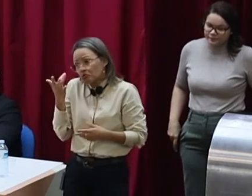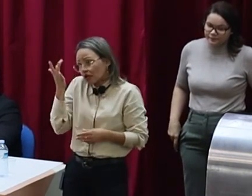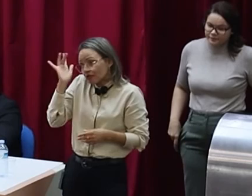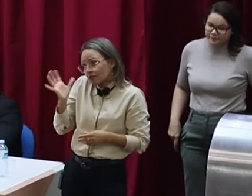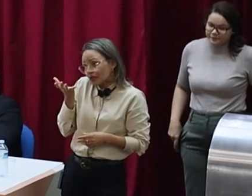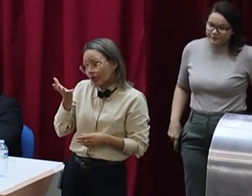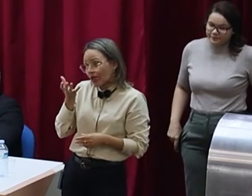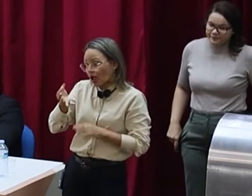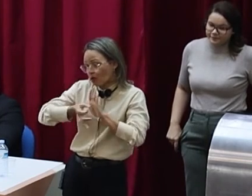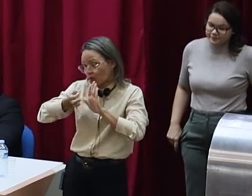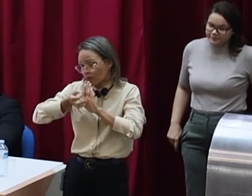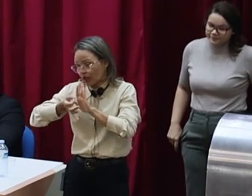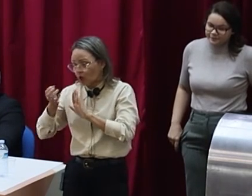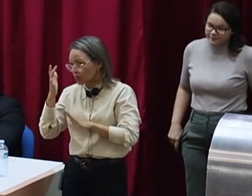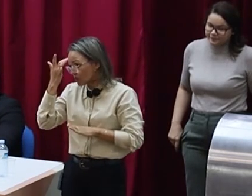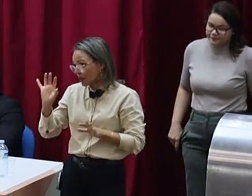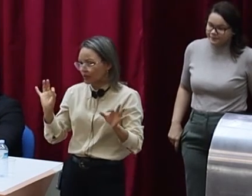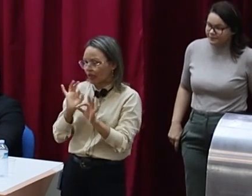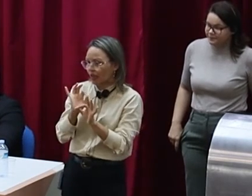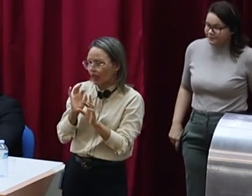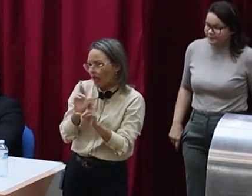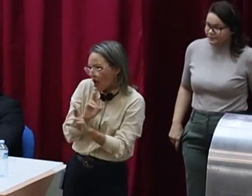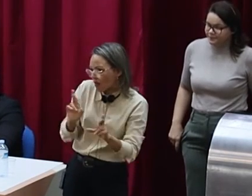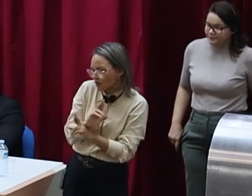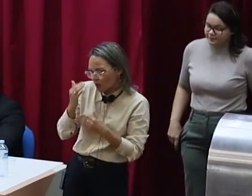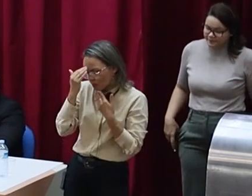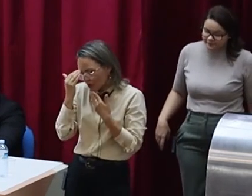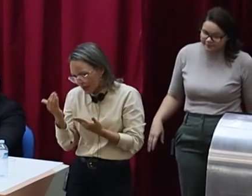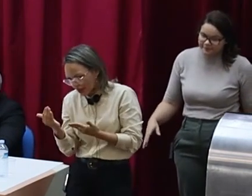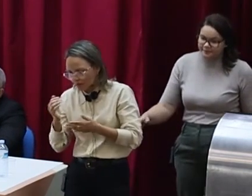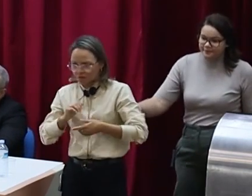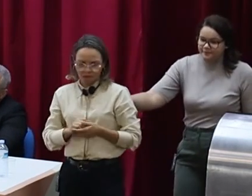como é que você vê isso, se tem relação, eu gostaria de ouvir. Obrigada.